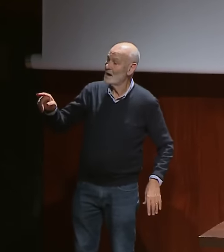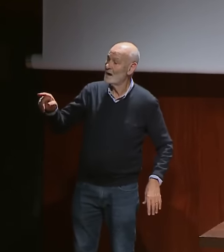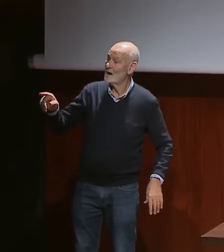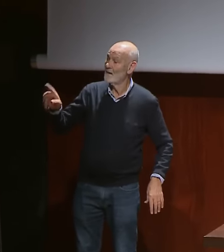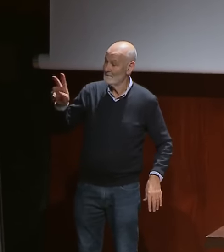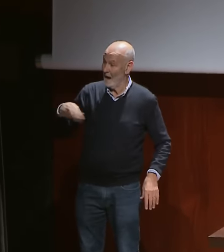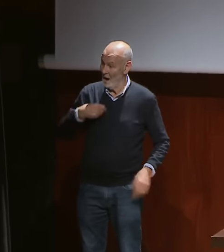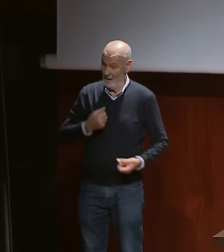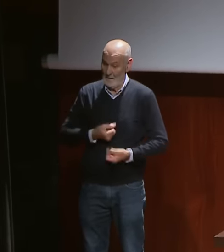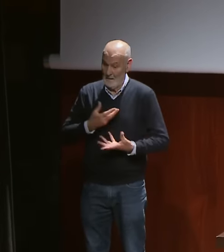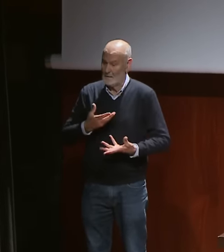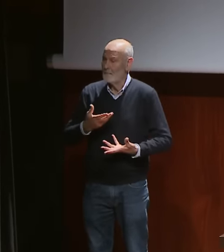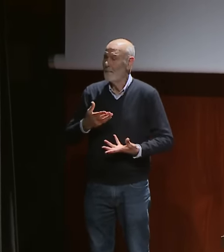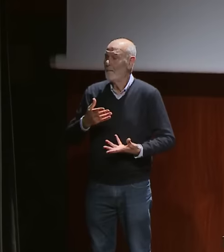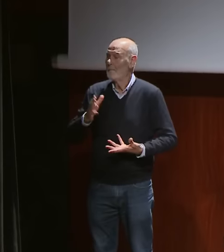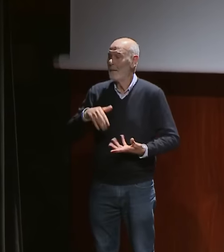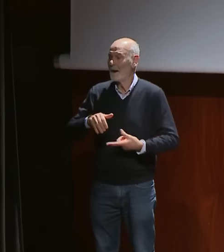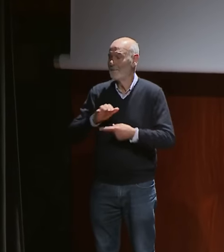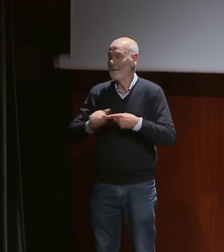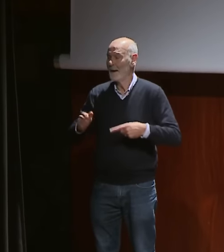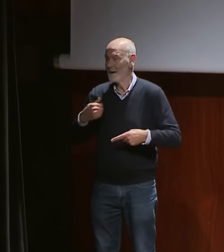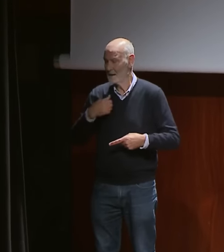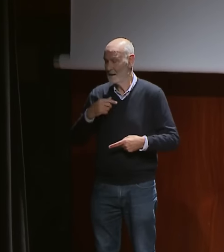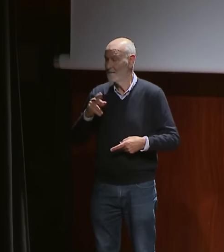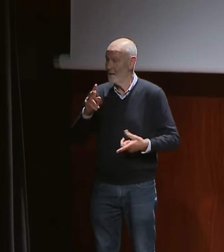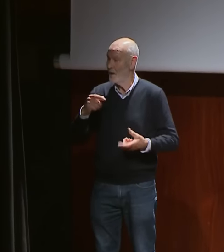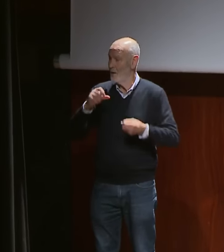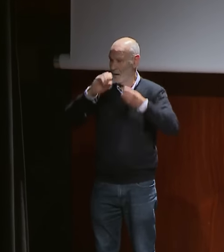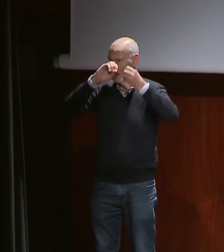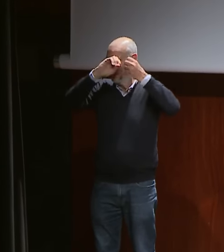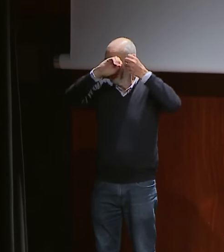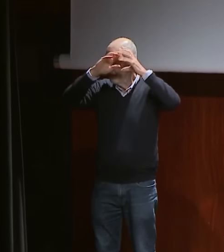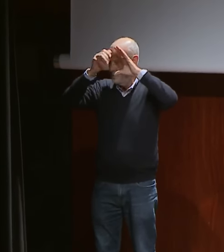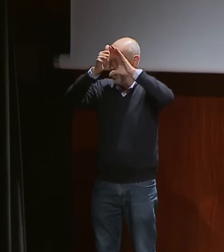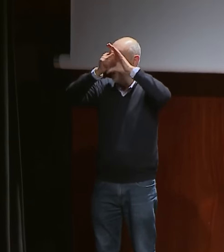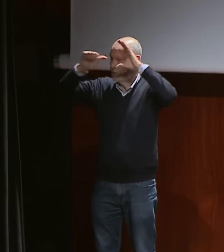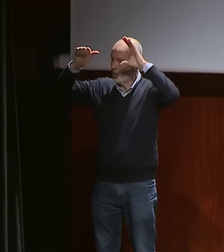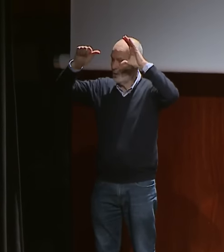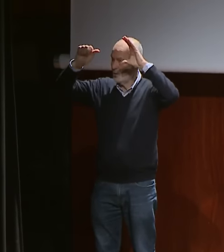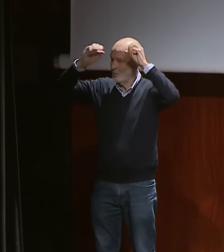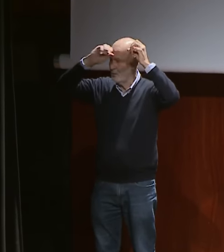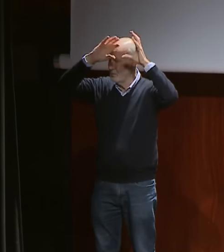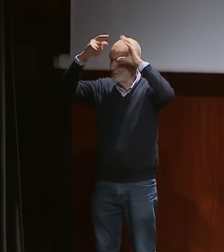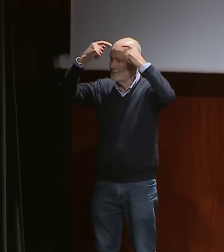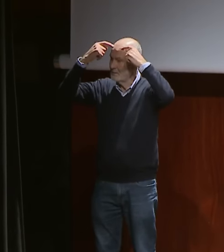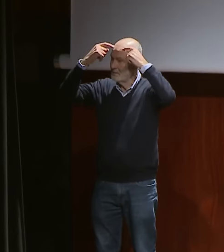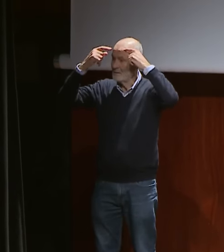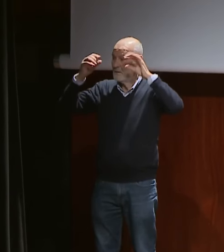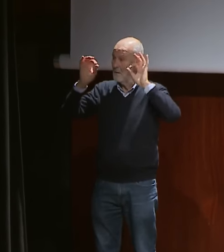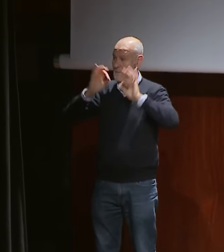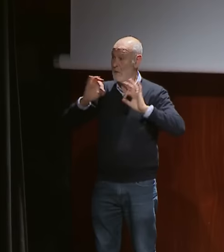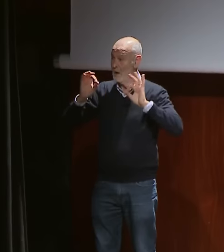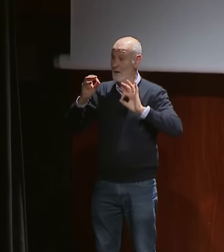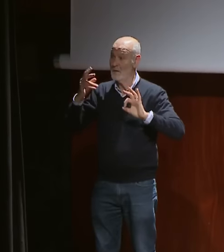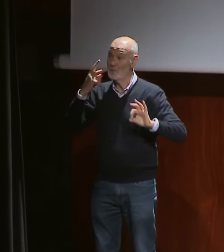ça, au papier ? Alors peut-être je me suis mal exprimée, mais c'est vrai, quand on dit auteur, on le